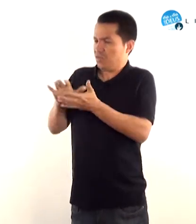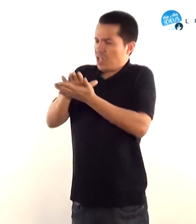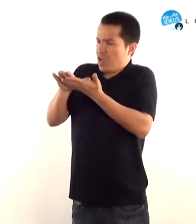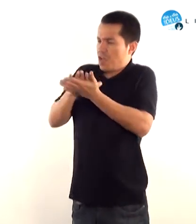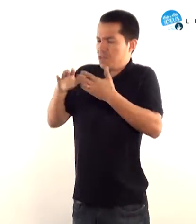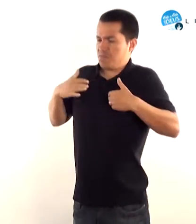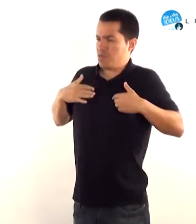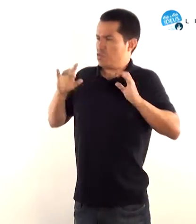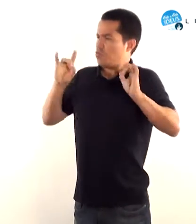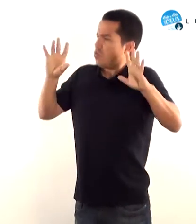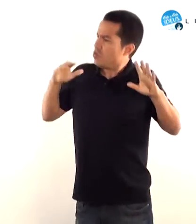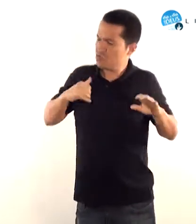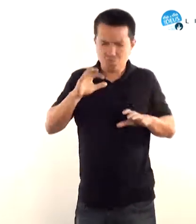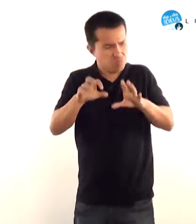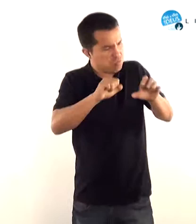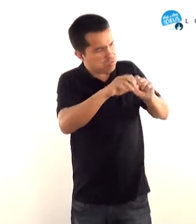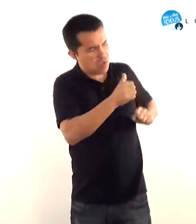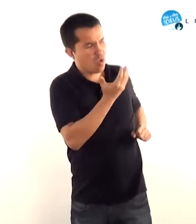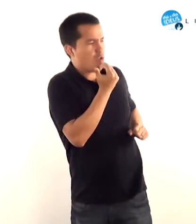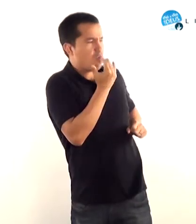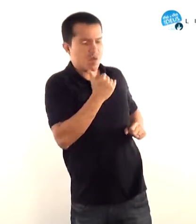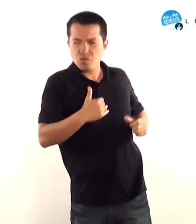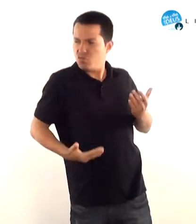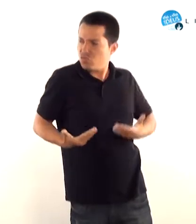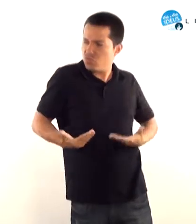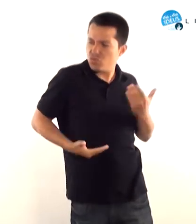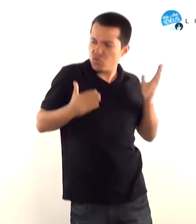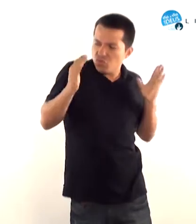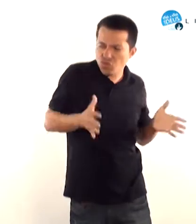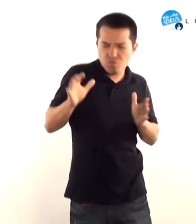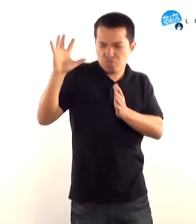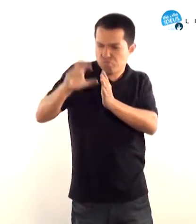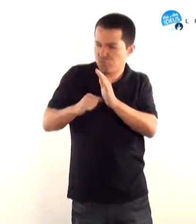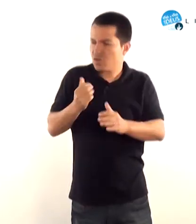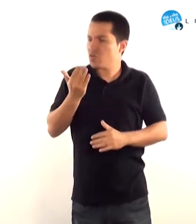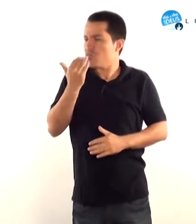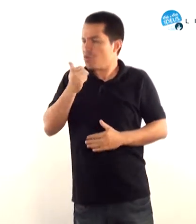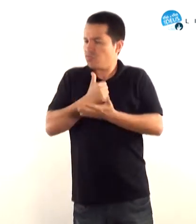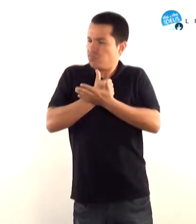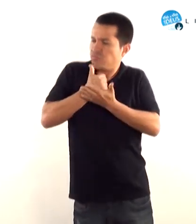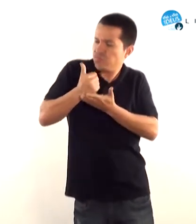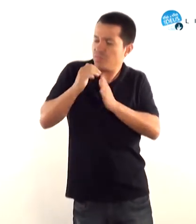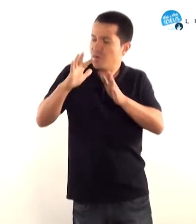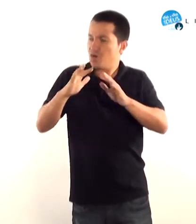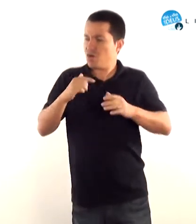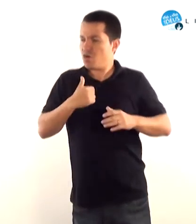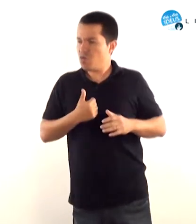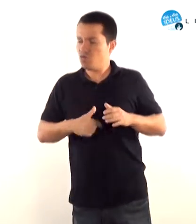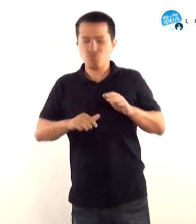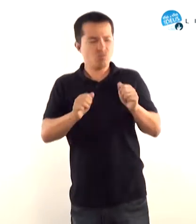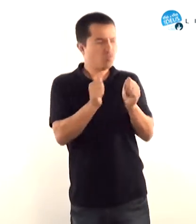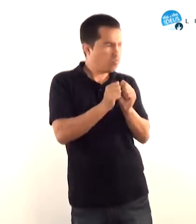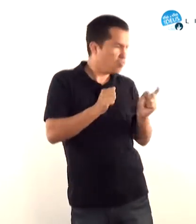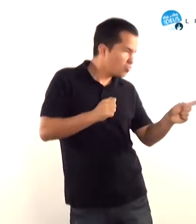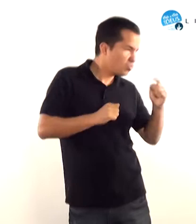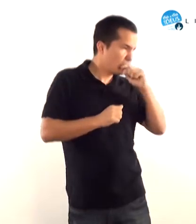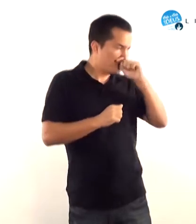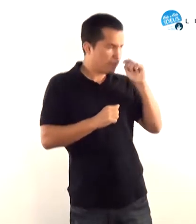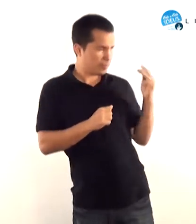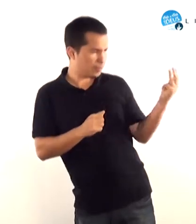para mim, a não ser a comida que os meus empregados comeram, mas os meus aliados, Aner, Escol e